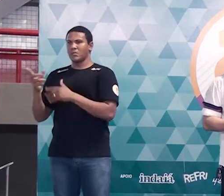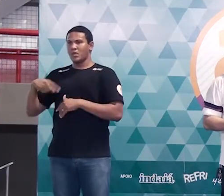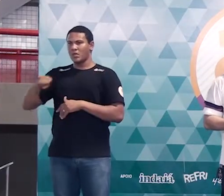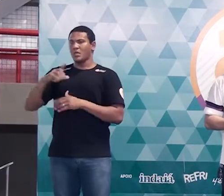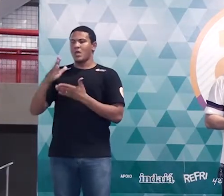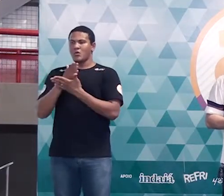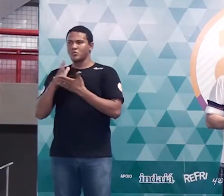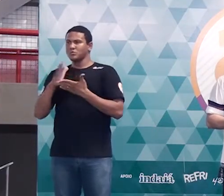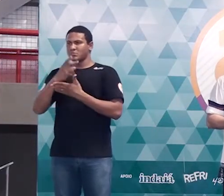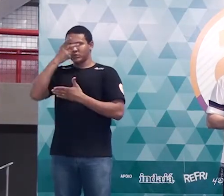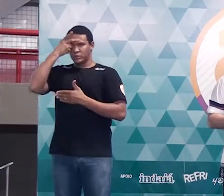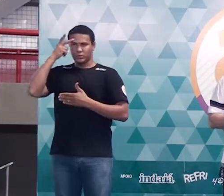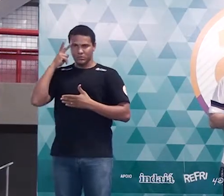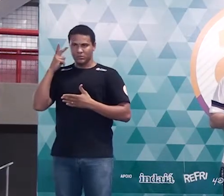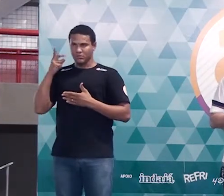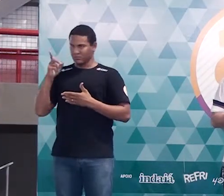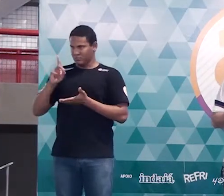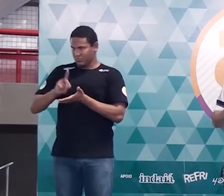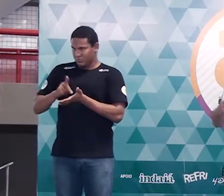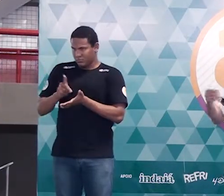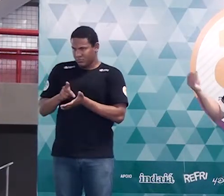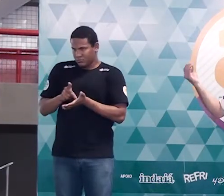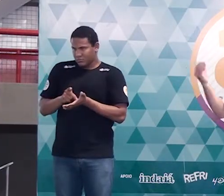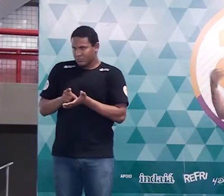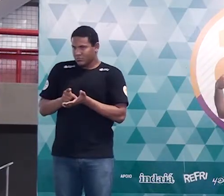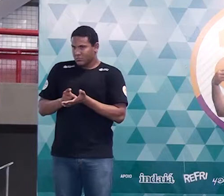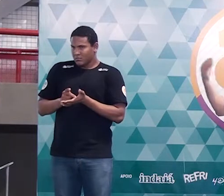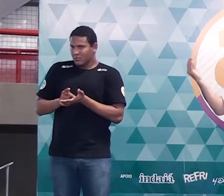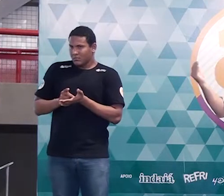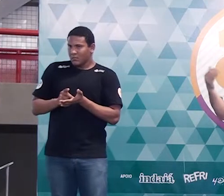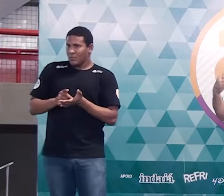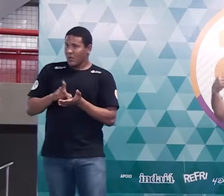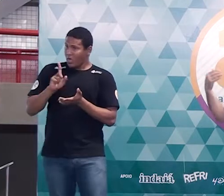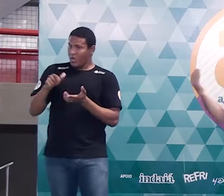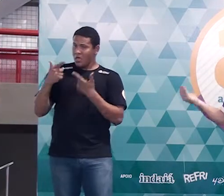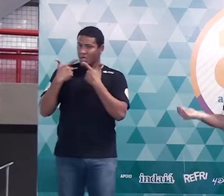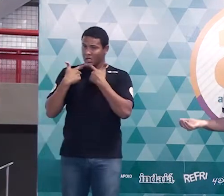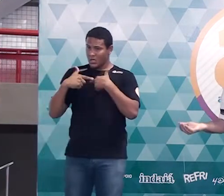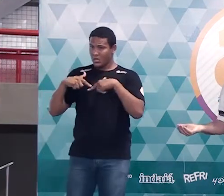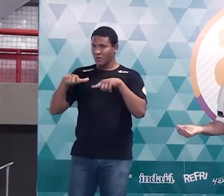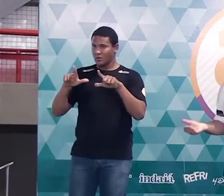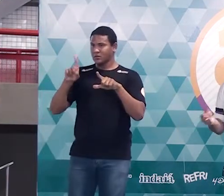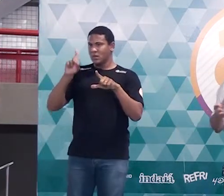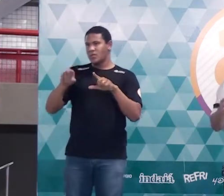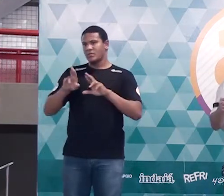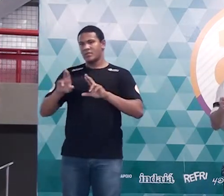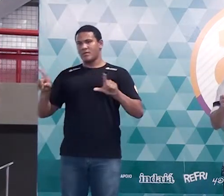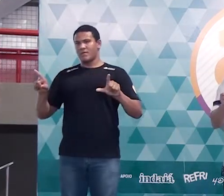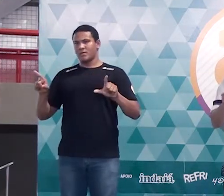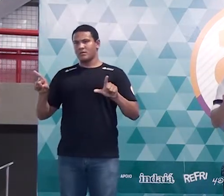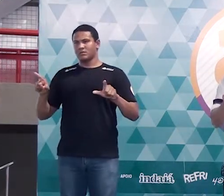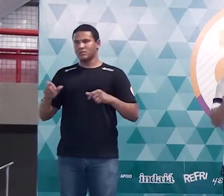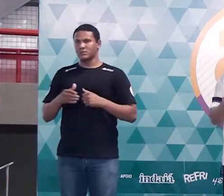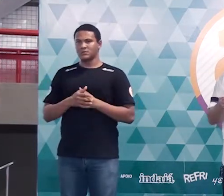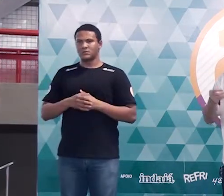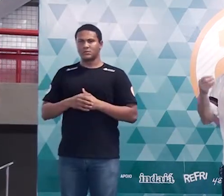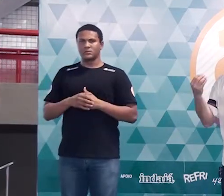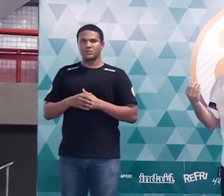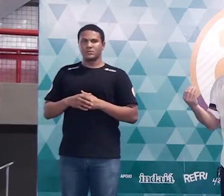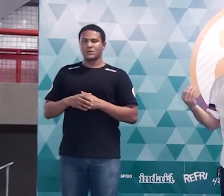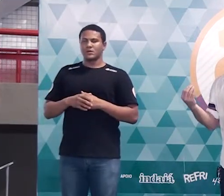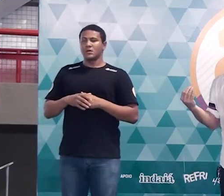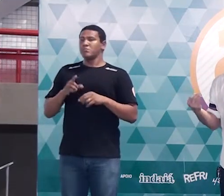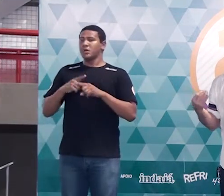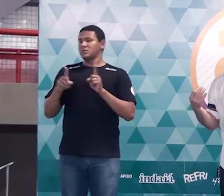pessoas. Não é verdade? Quer dizer, são linguagens diferentes. E